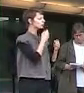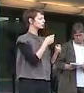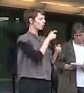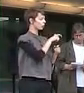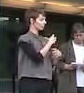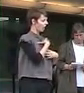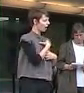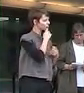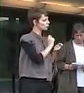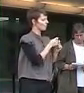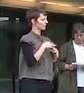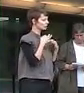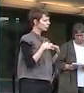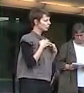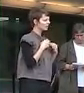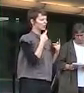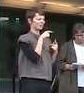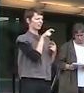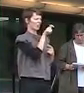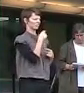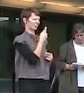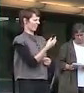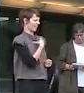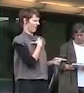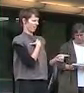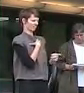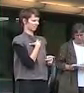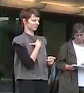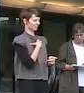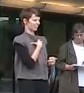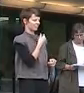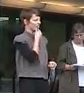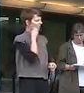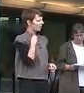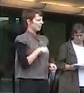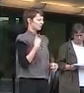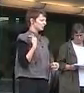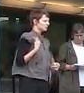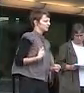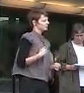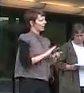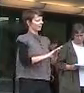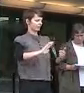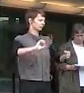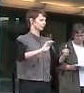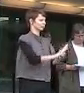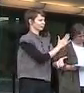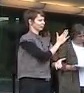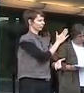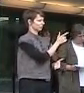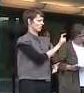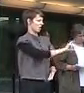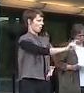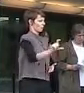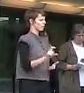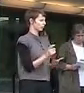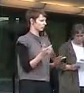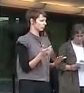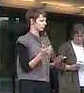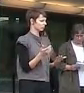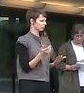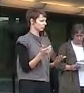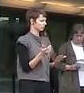einen wichtigen Teil der Vernichtungsmaschinerie der Nationalsozialisten. Ein